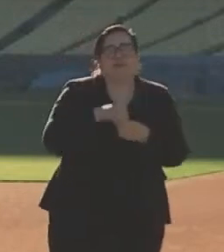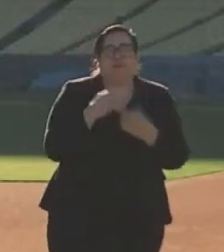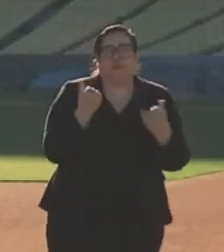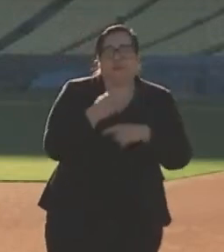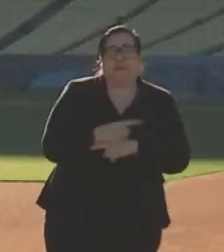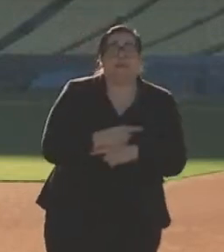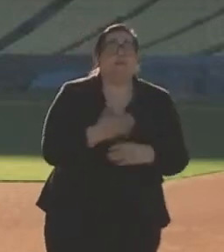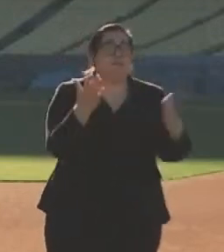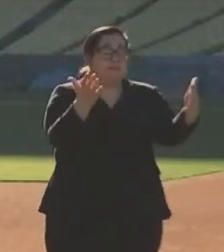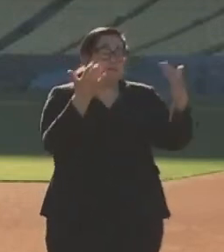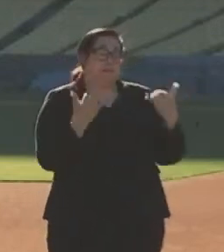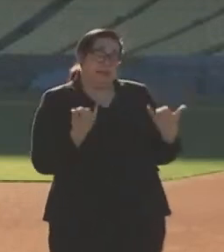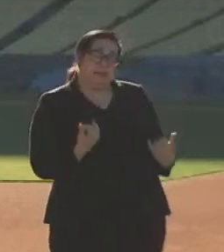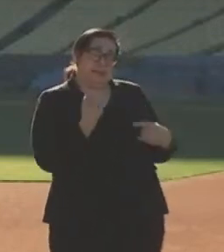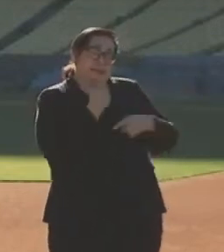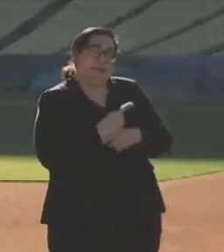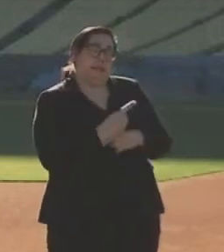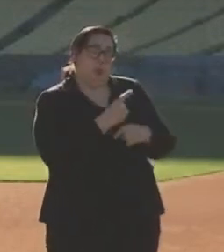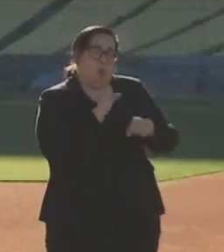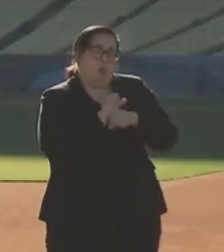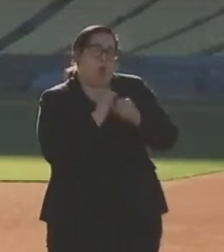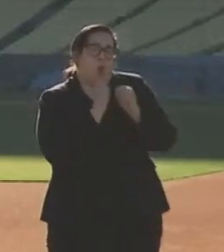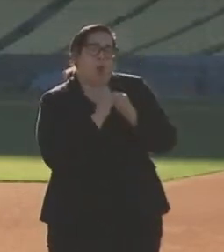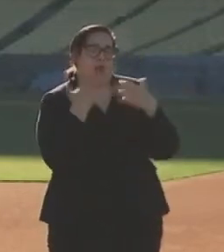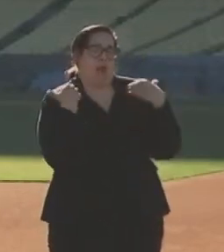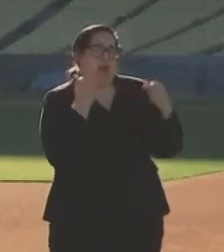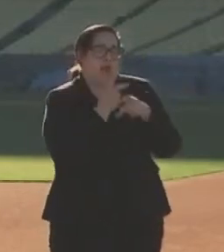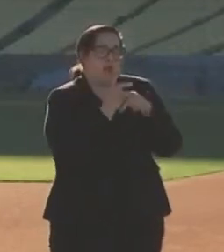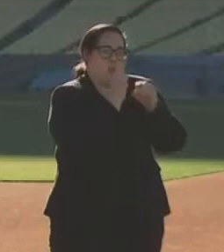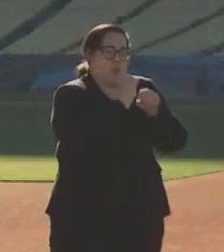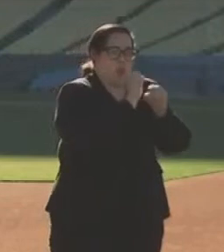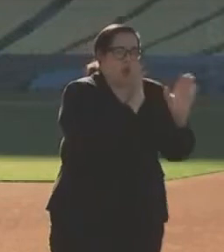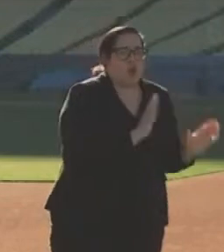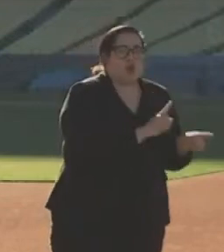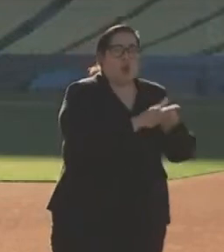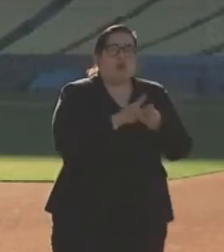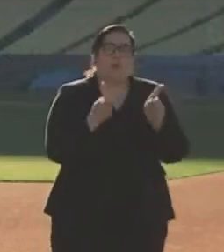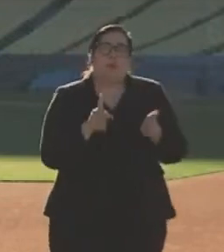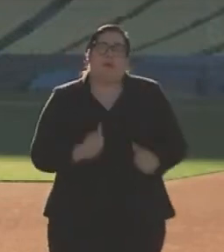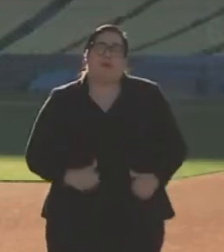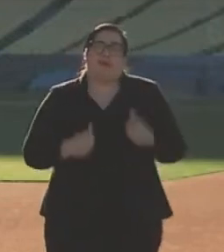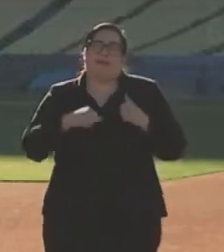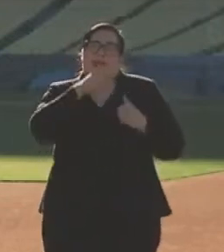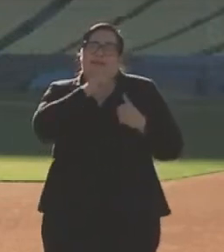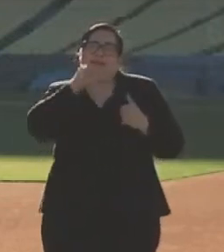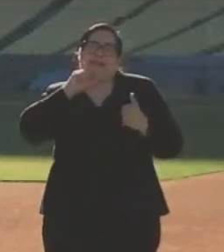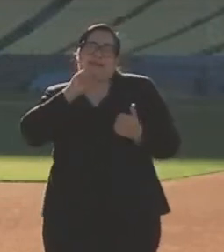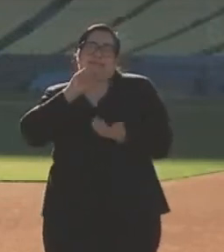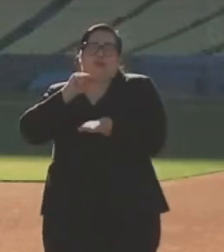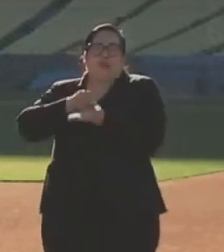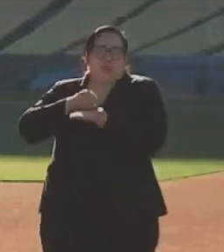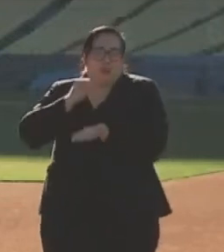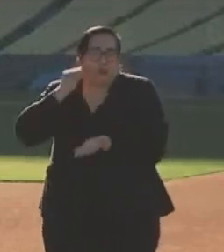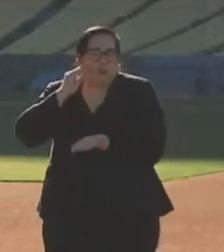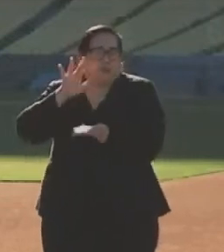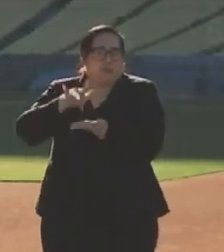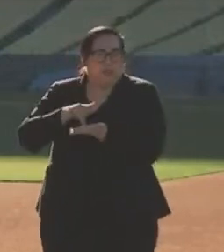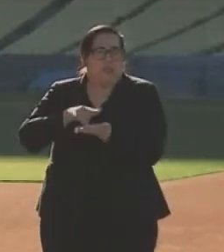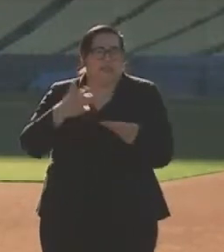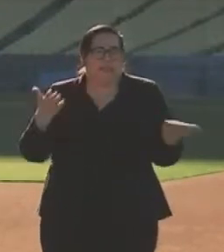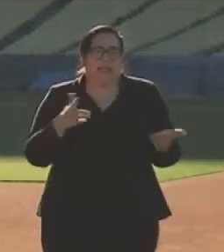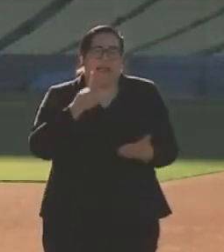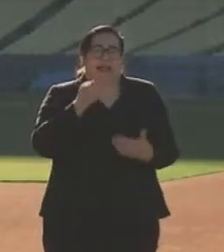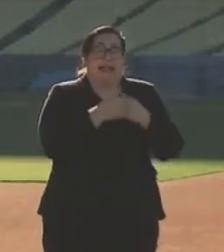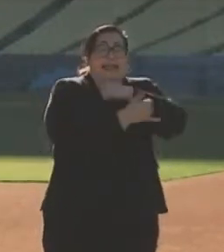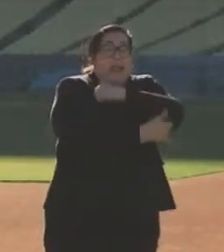trabajadores de salud y los residentes y personal de las residencias con cuidado especializado en el Condado de Los Ángeles. A